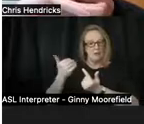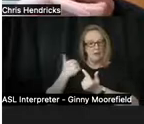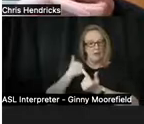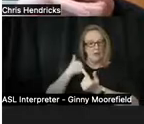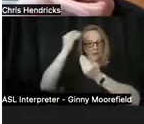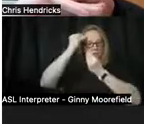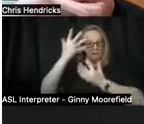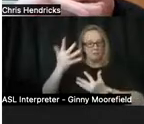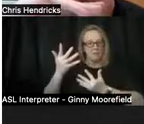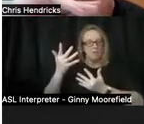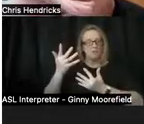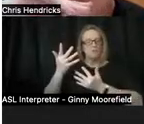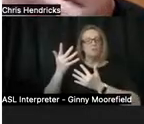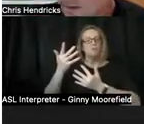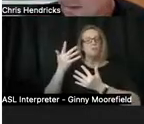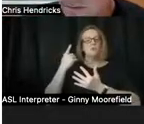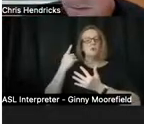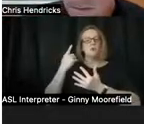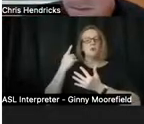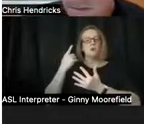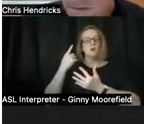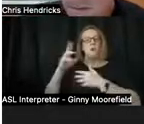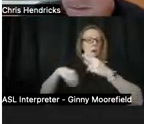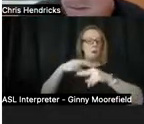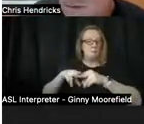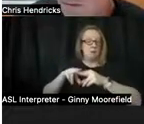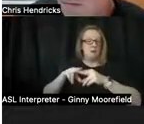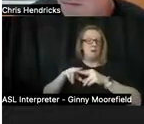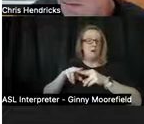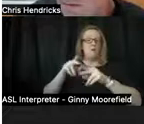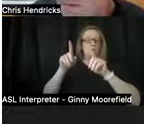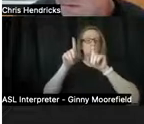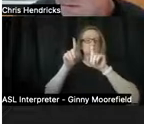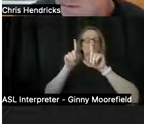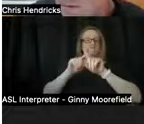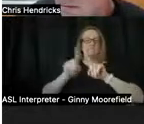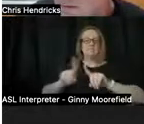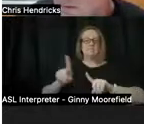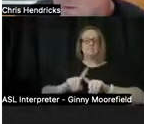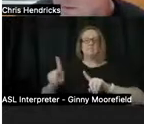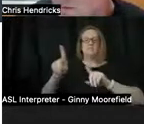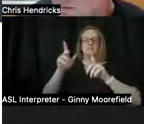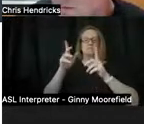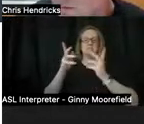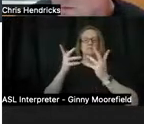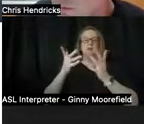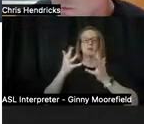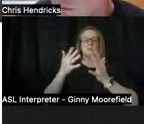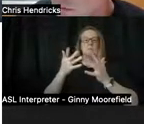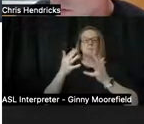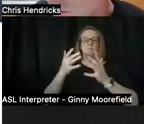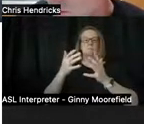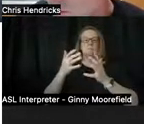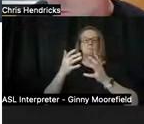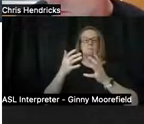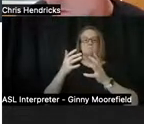Tienen alguna información sobre aquellas personas que están en que